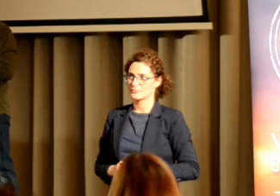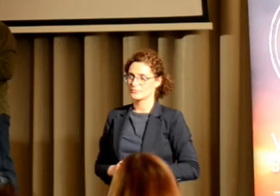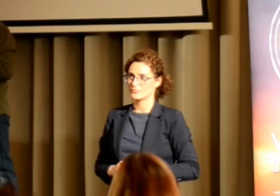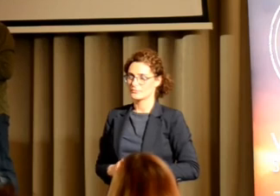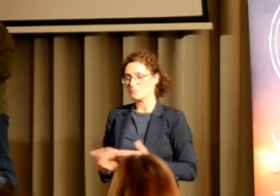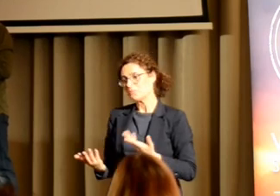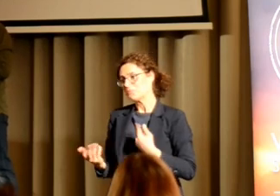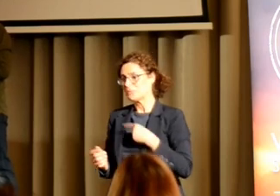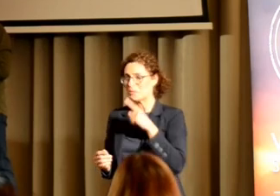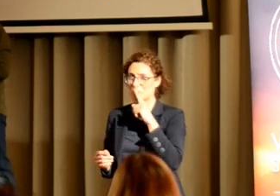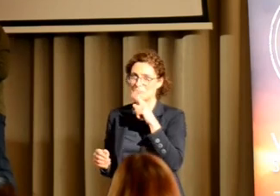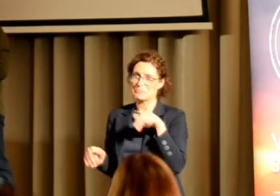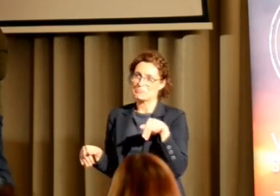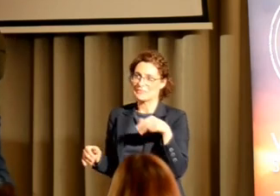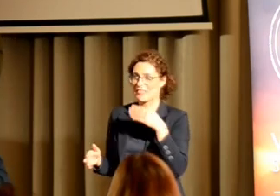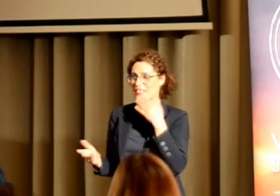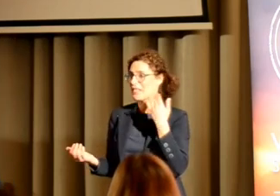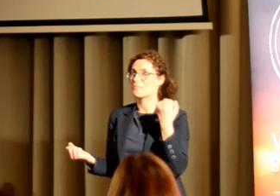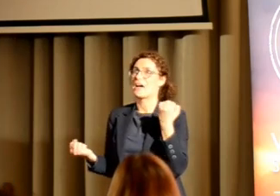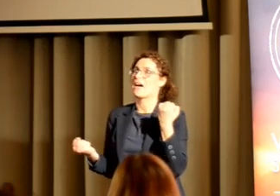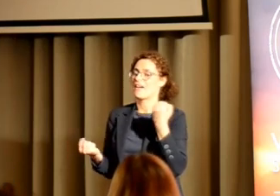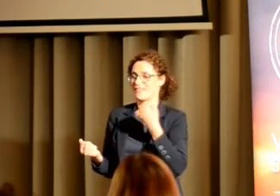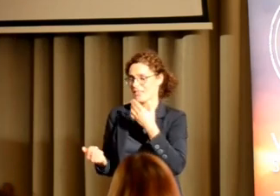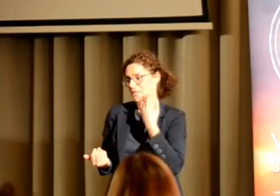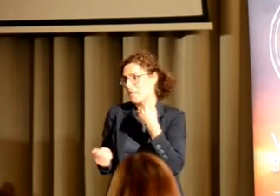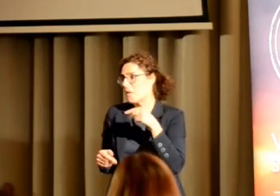Szału nie ma, nie?